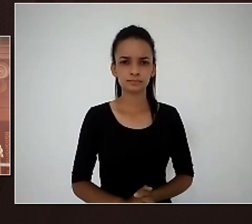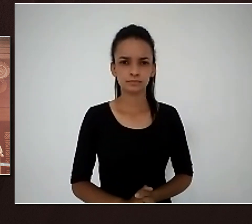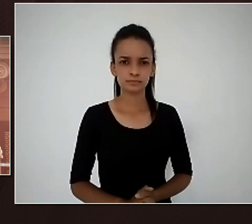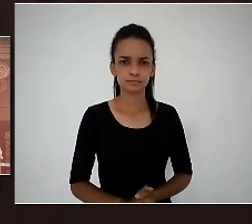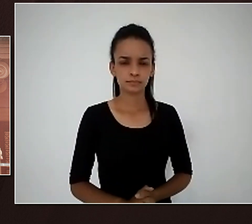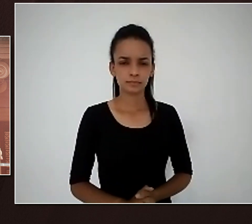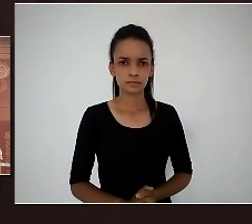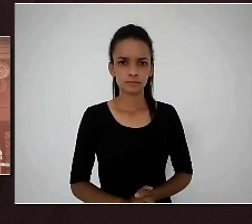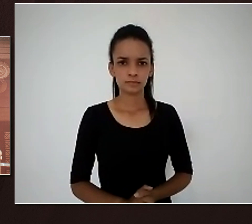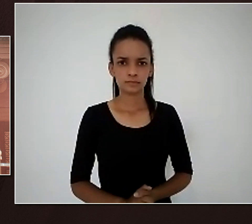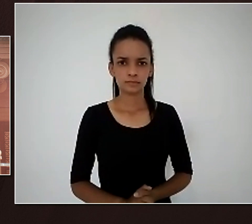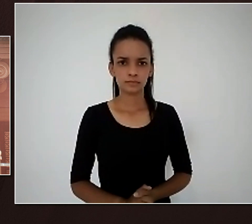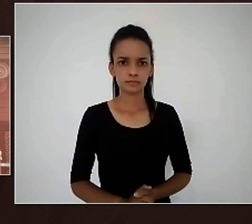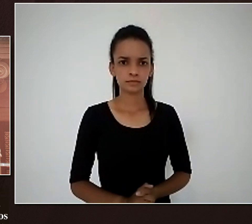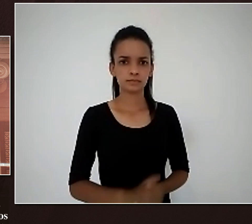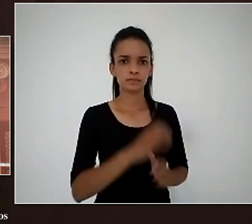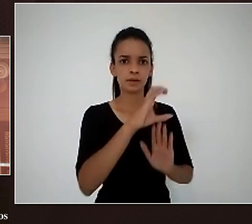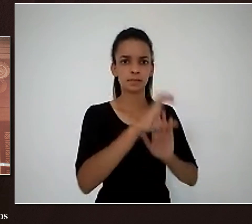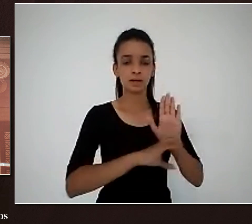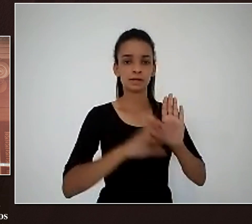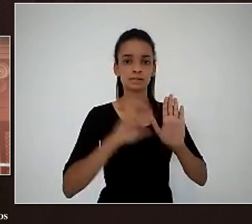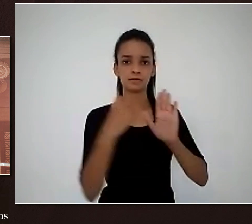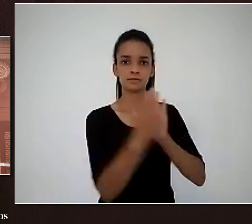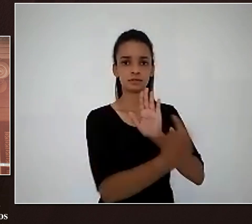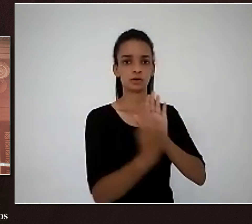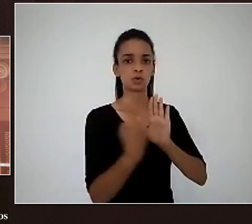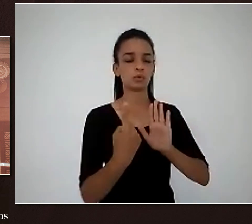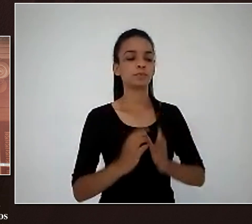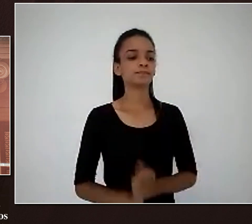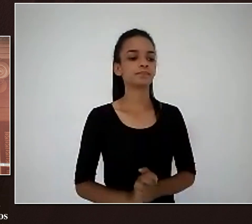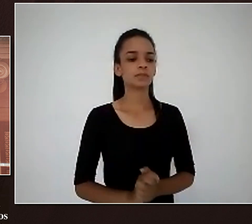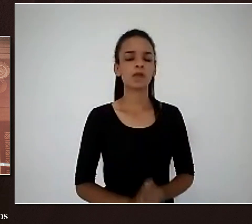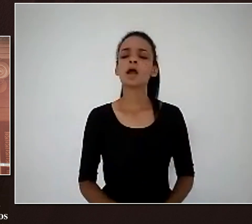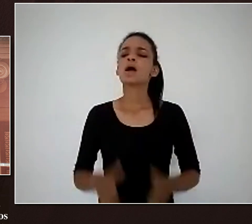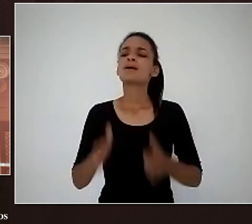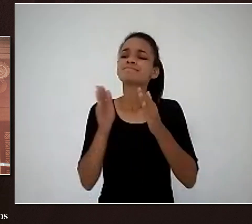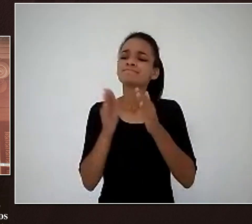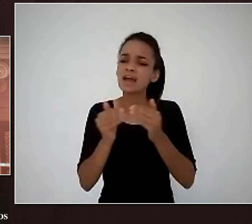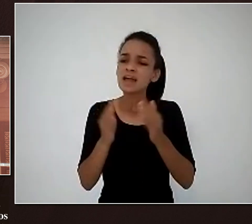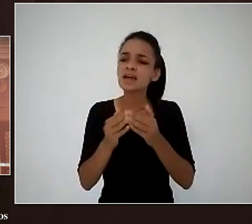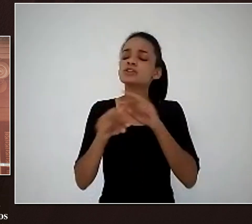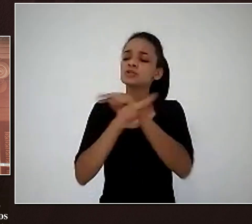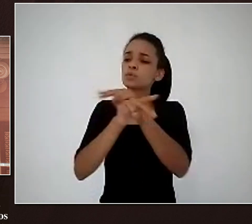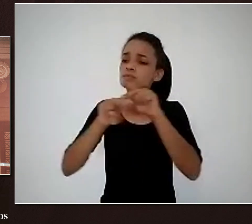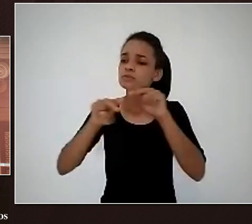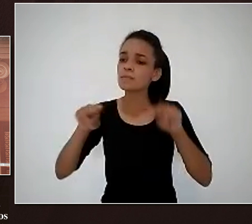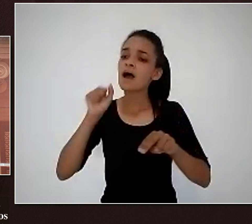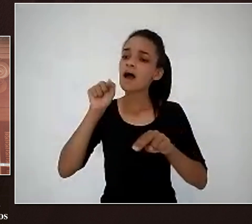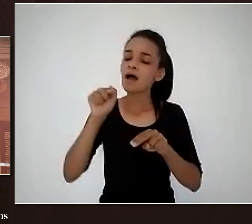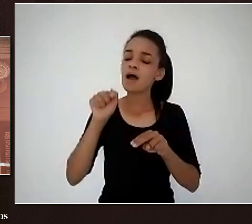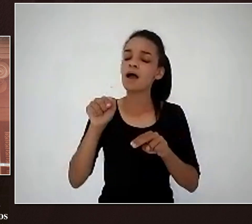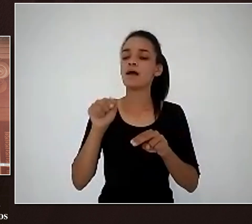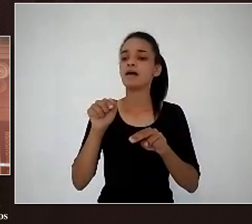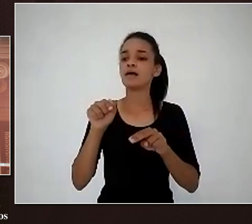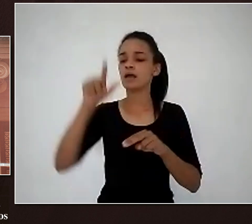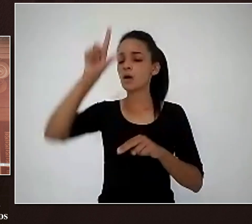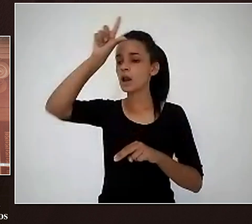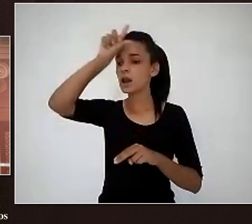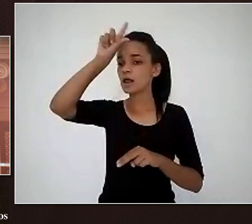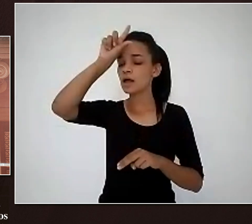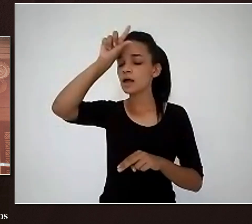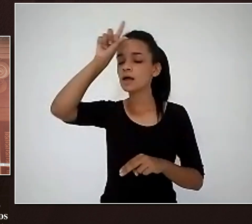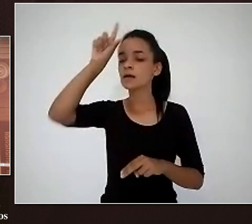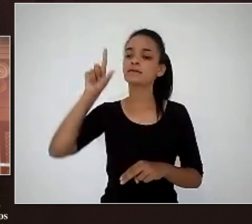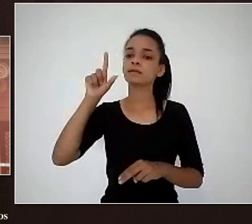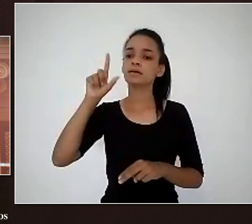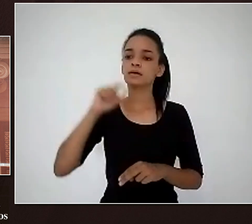versículo 1 diz assim: rogo, pois, aos presbíteros que há entre vós, eu presbítero como eles, e testemunha